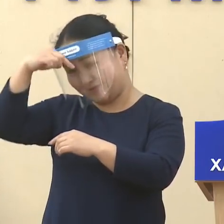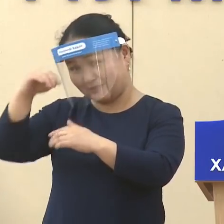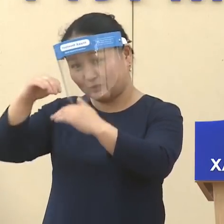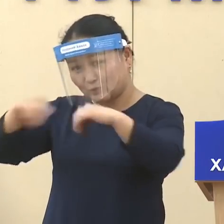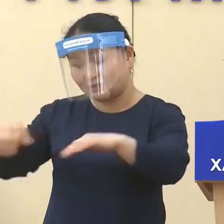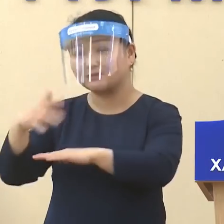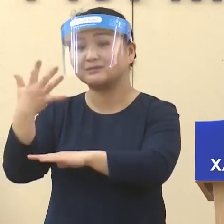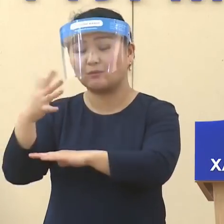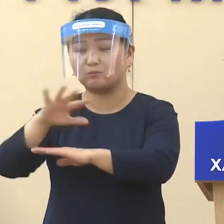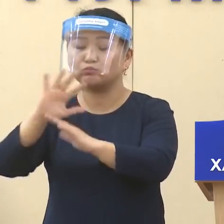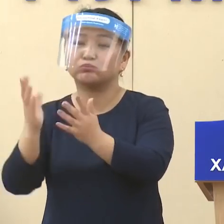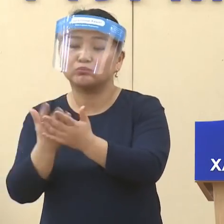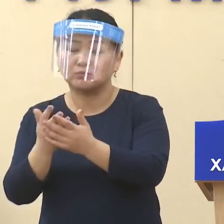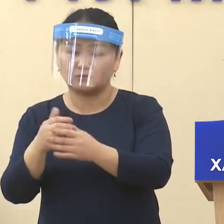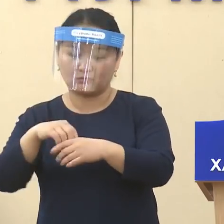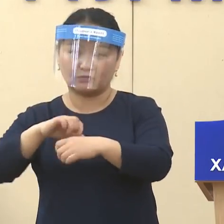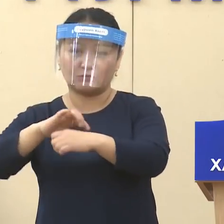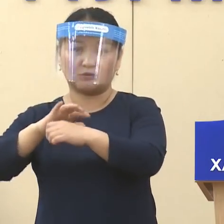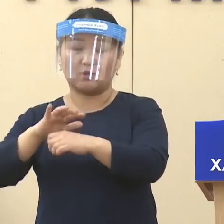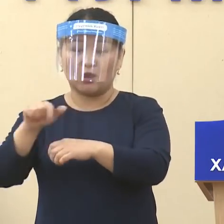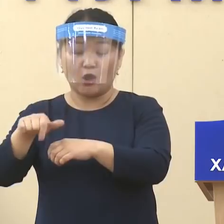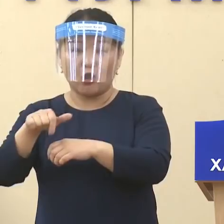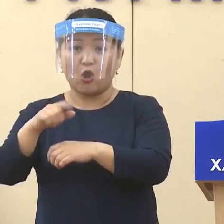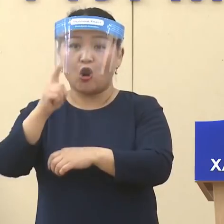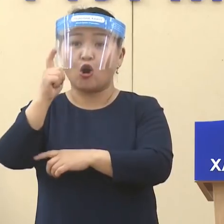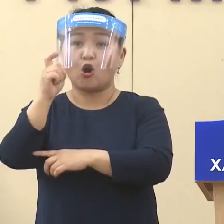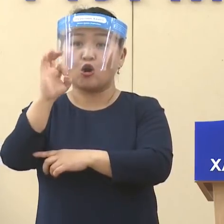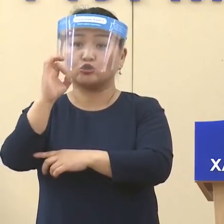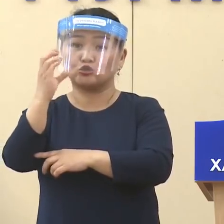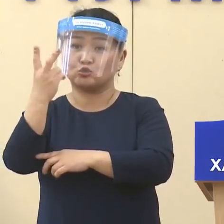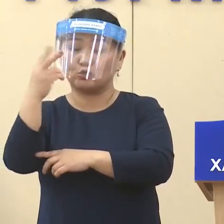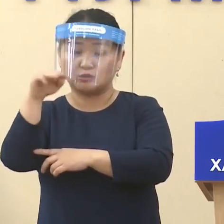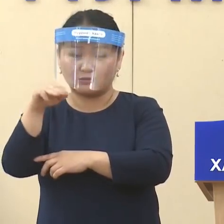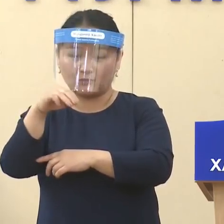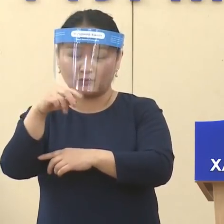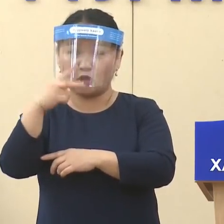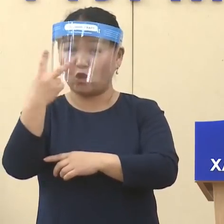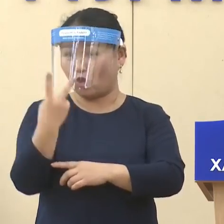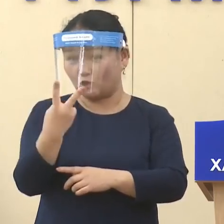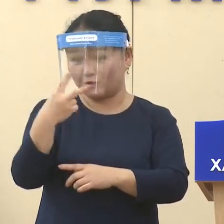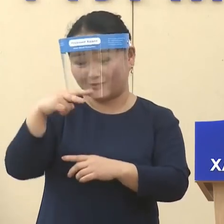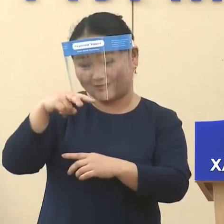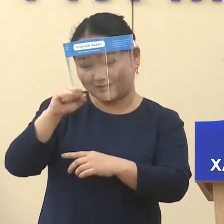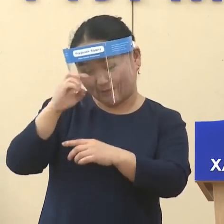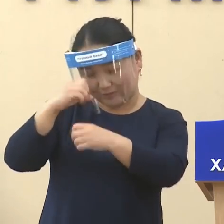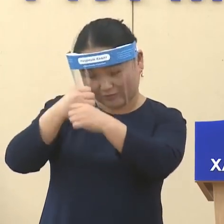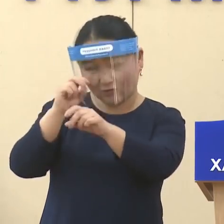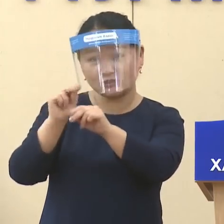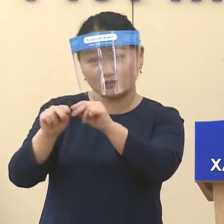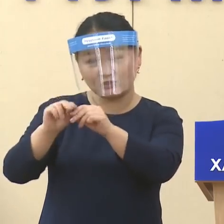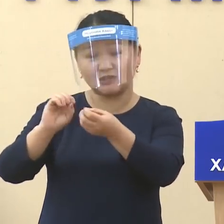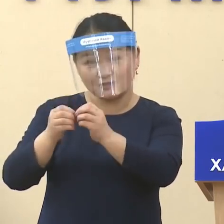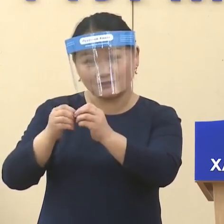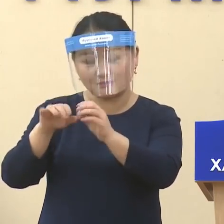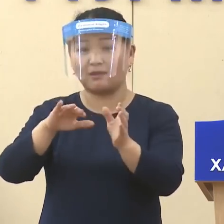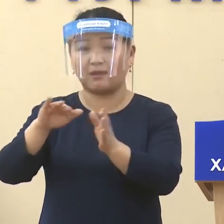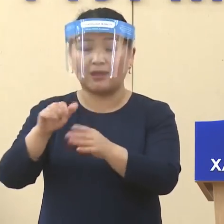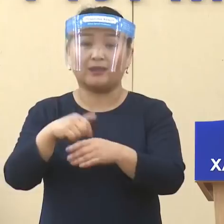5 гээд эдгээр хүмүүсд бол хөсвүүтийн 2 лаборатори шинжилгээ хийсэн байна. Дархан уул аймгийн вирус судлалын